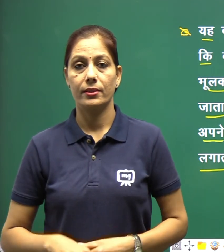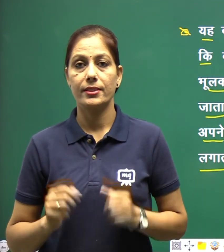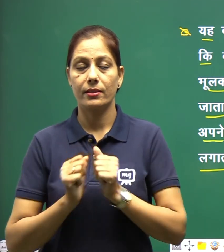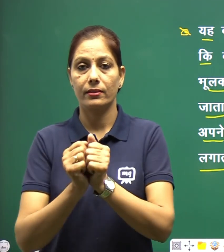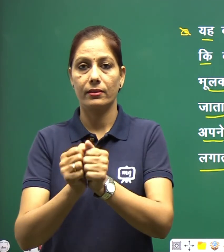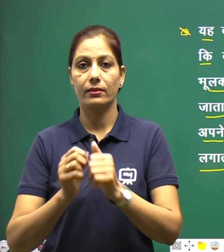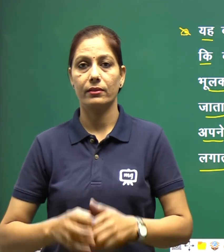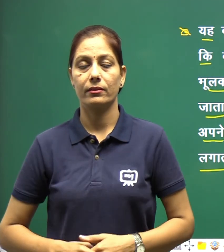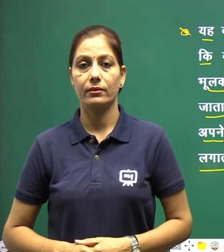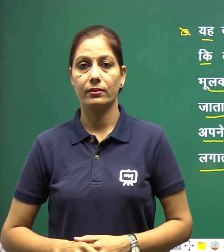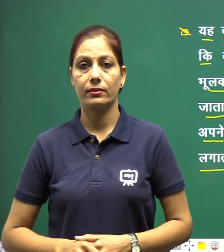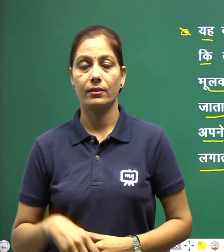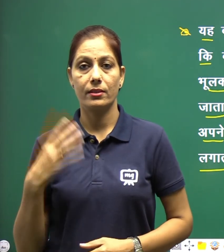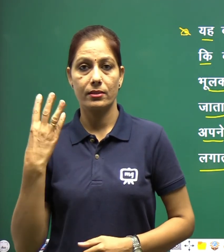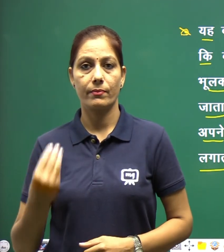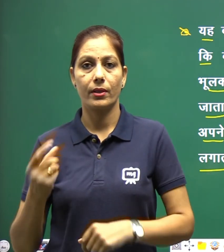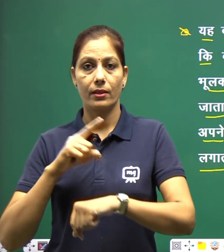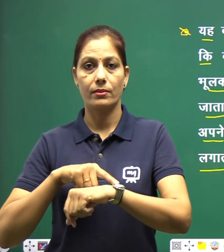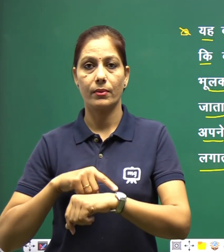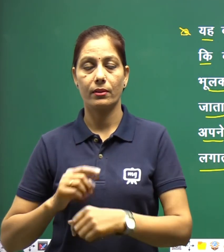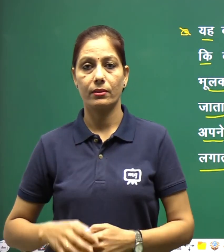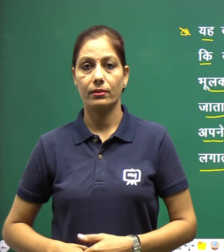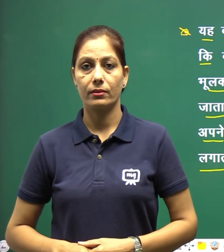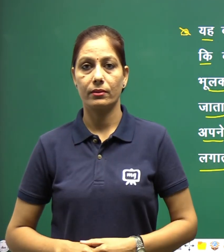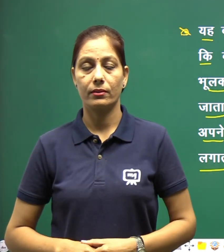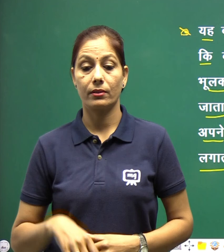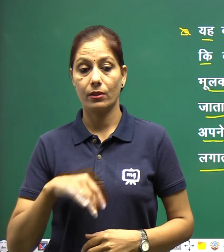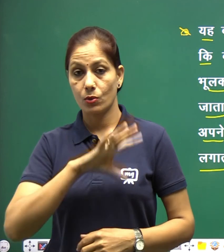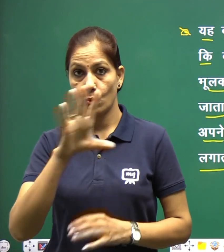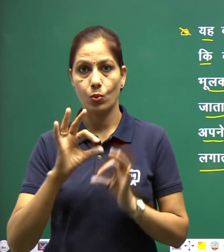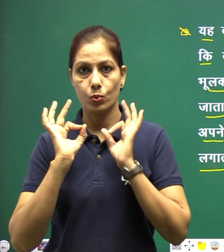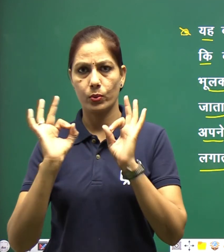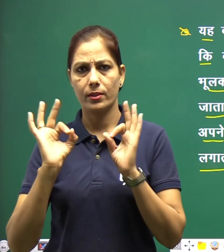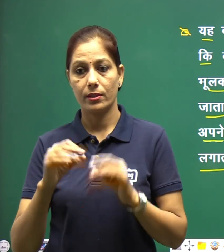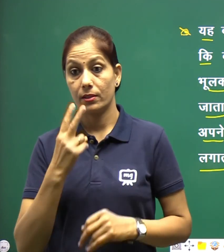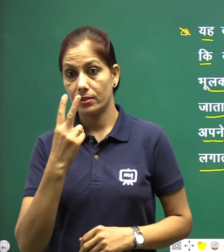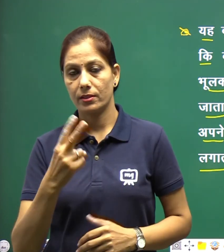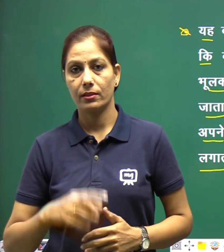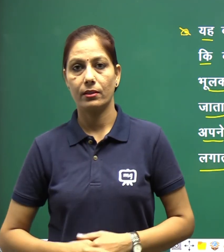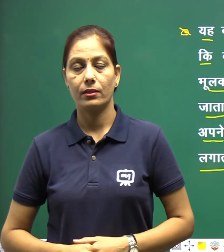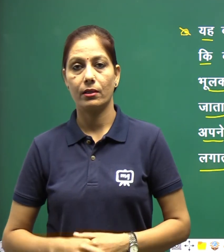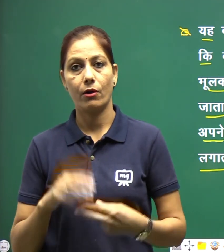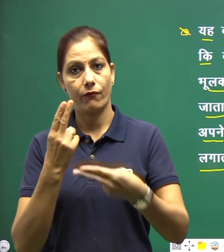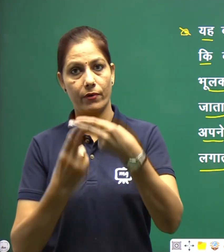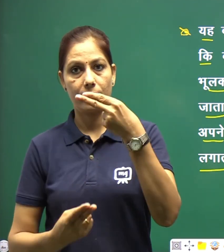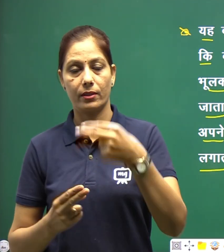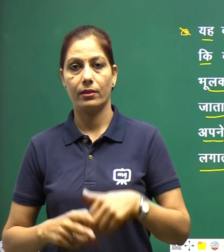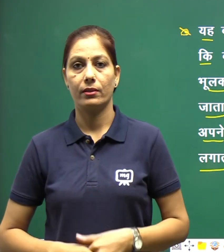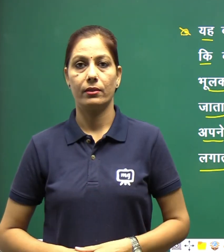साथ ही संध्या के समय के सुंदर दृश्य का वर्णन किया